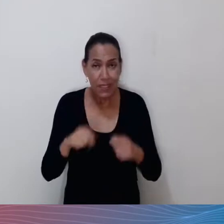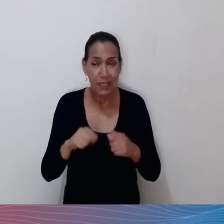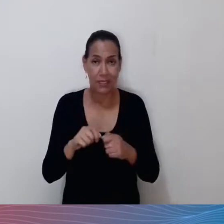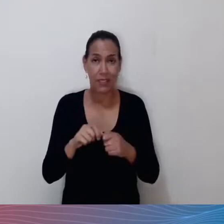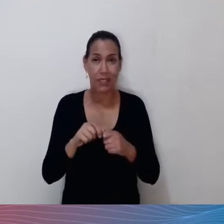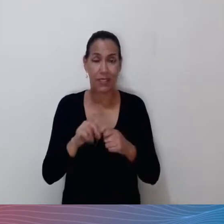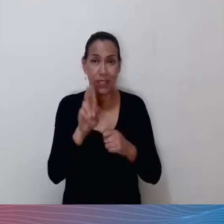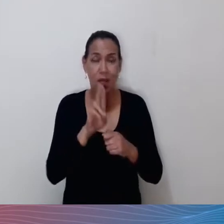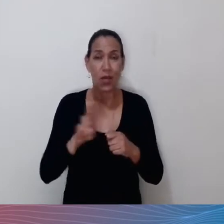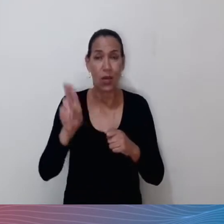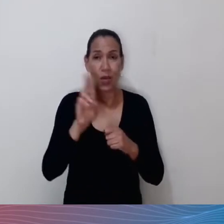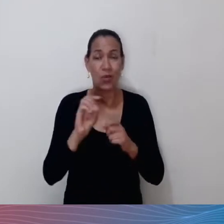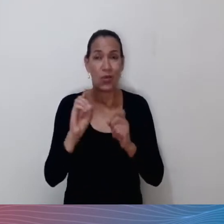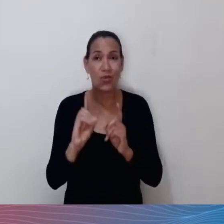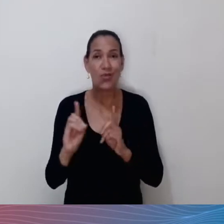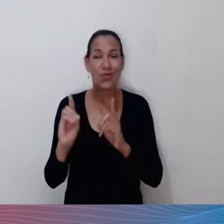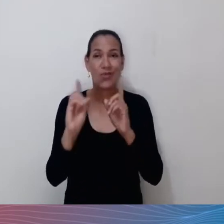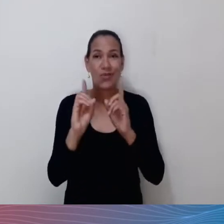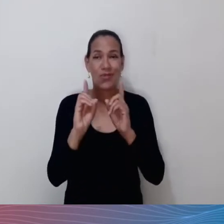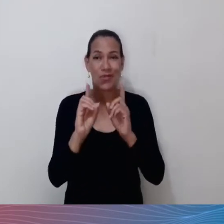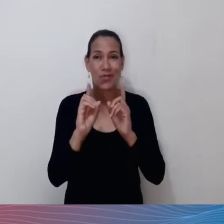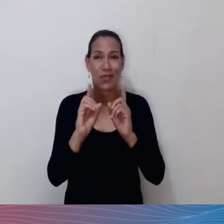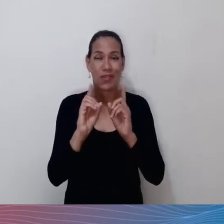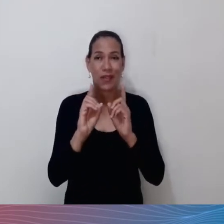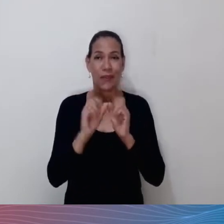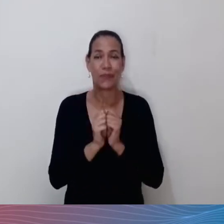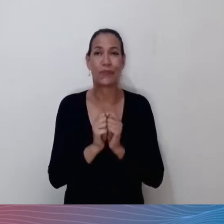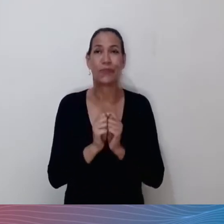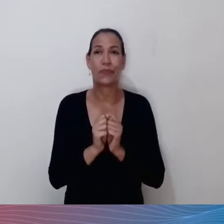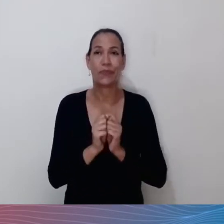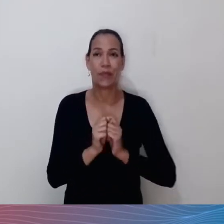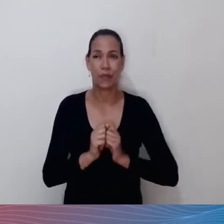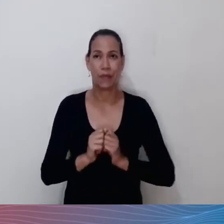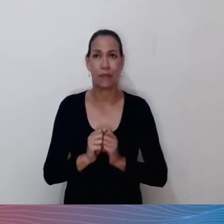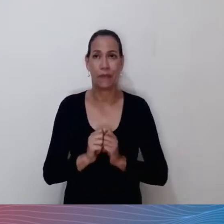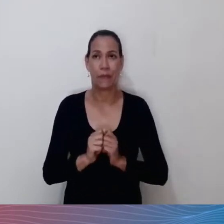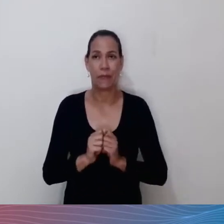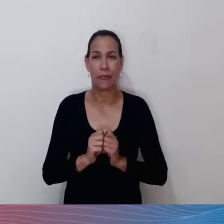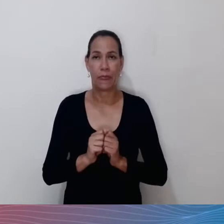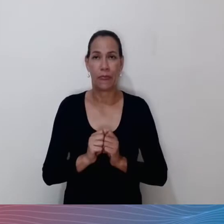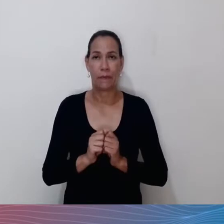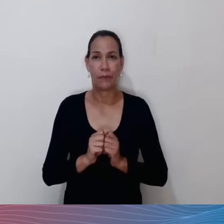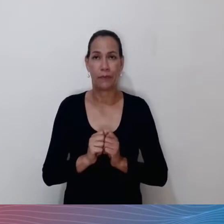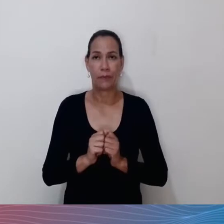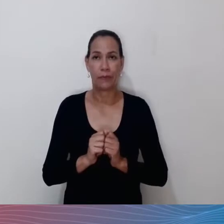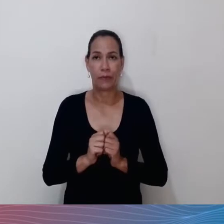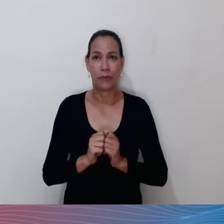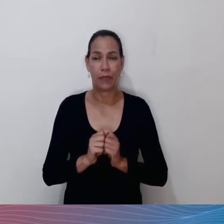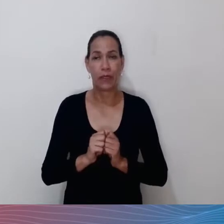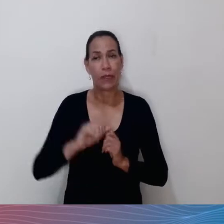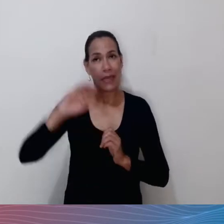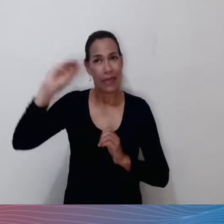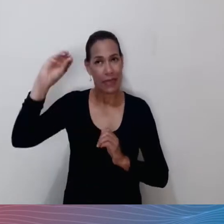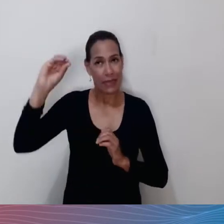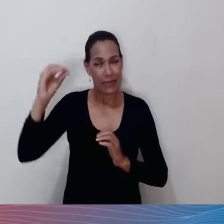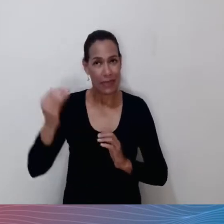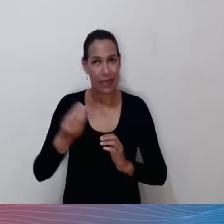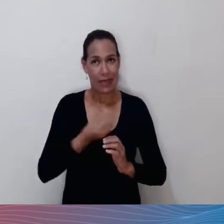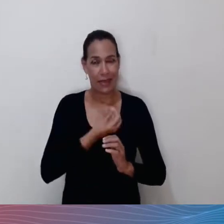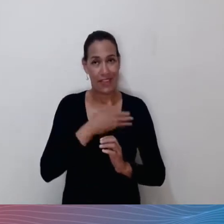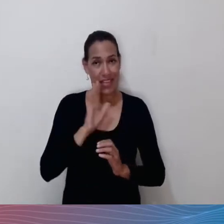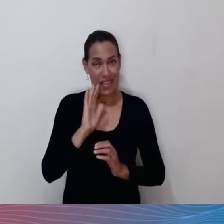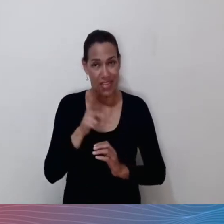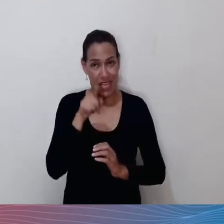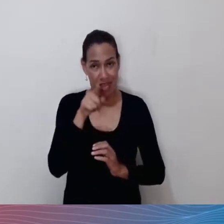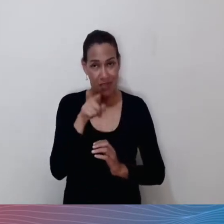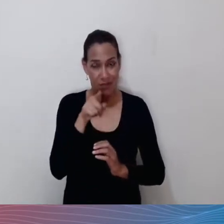são provenientes da vida que você recebeu. Estou certo ou não? A vida que você recebeu te deu dons,